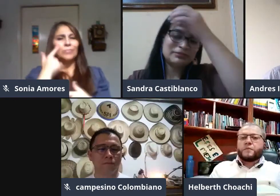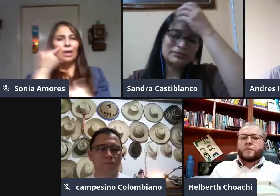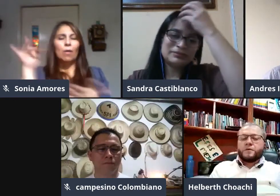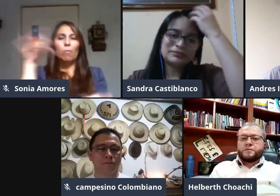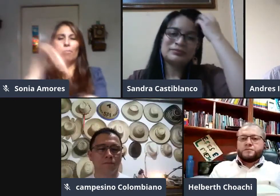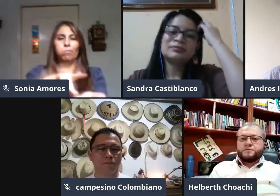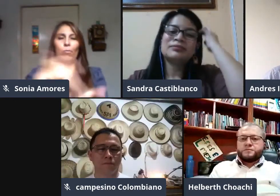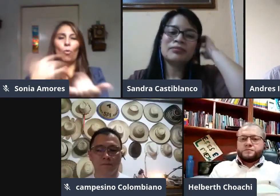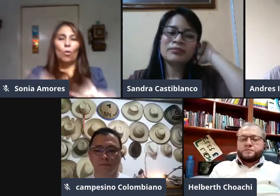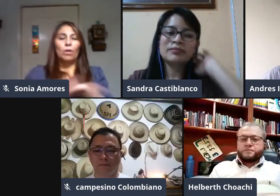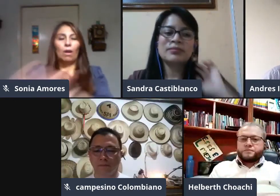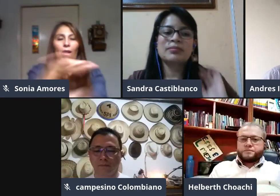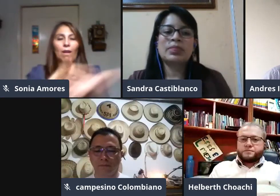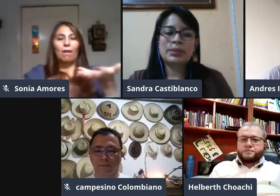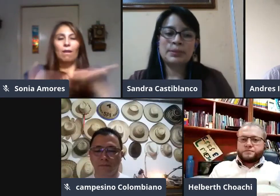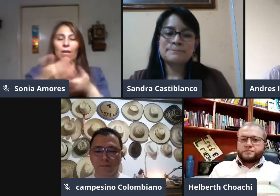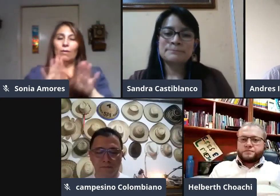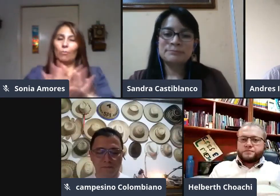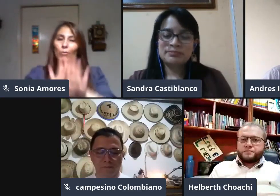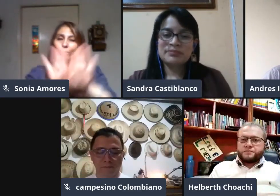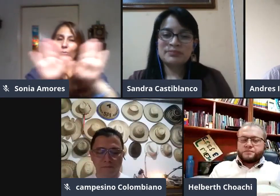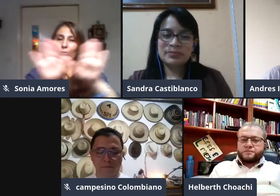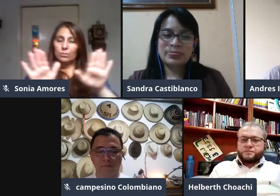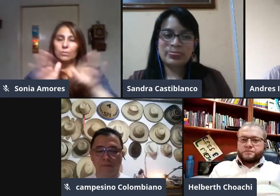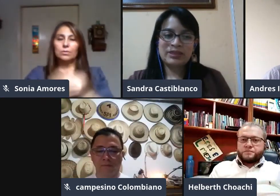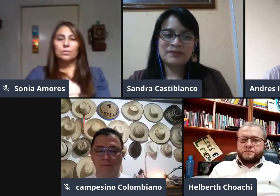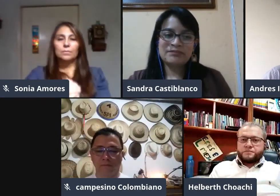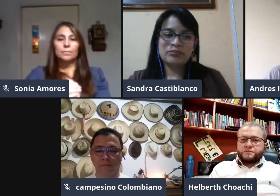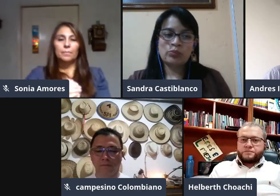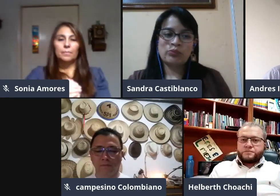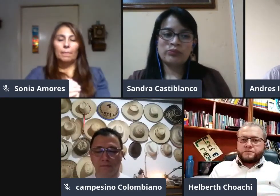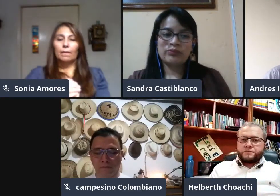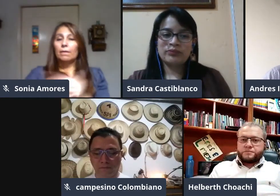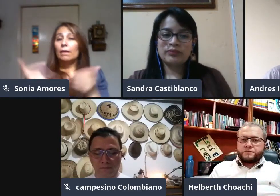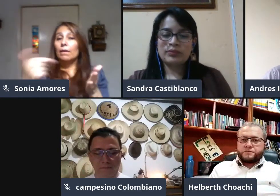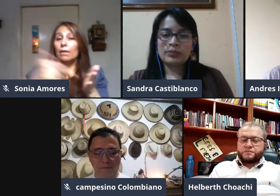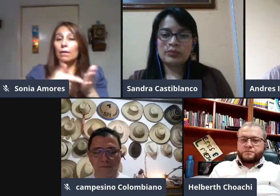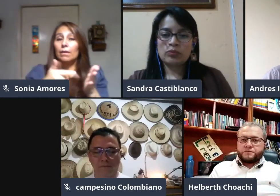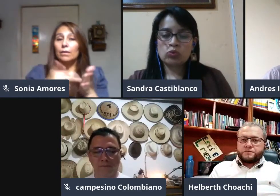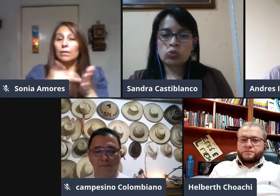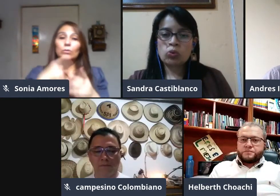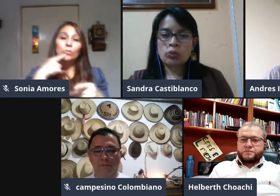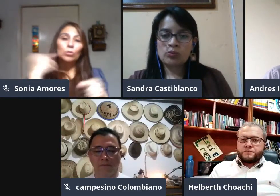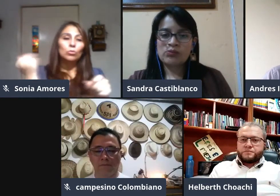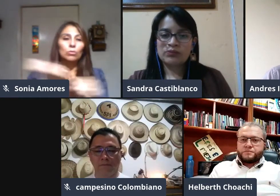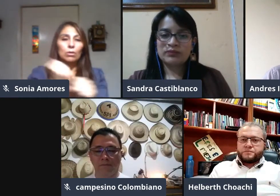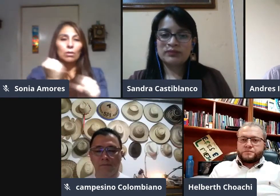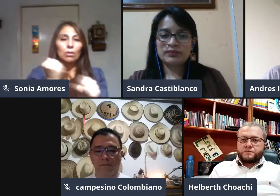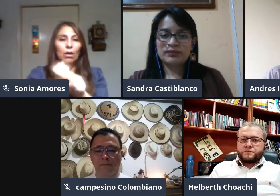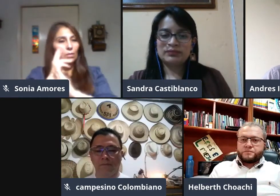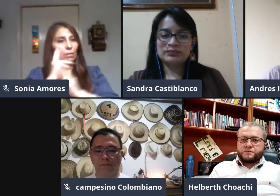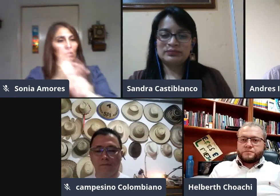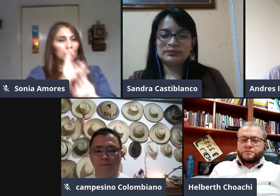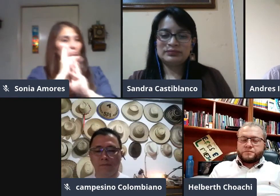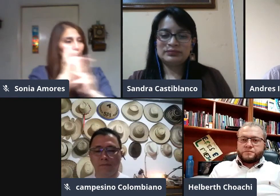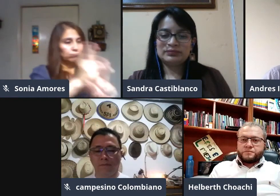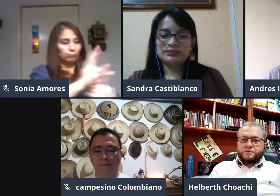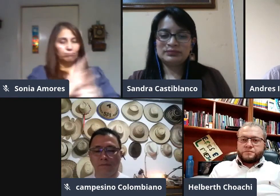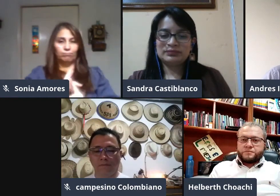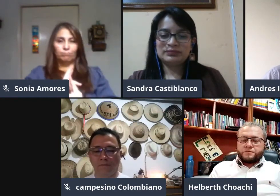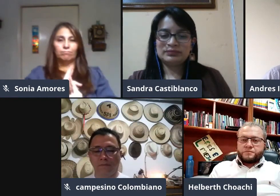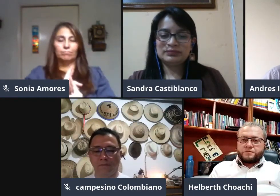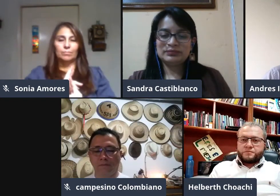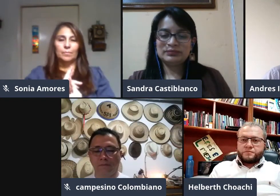compartiendo con ustedes y que esto sea también un ejercicio de reconocimiento mutuo y sobre todo de